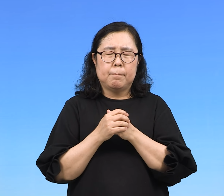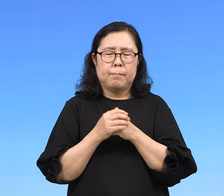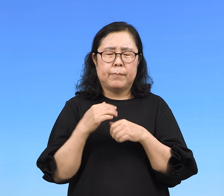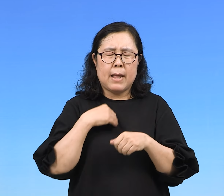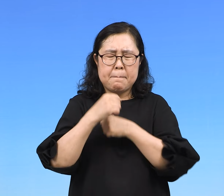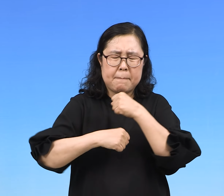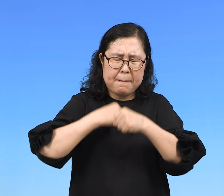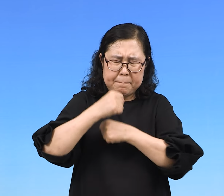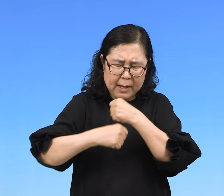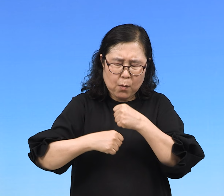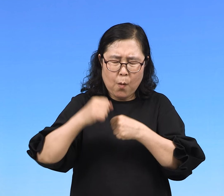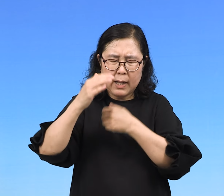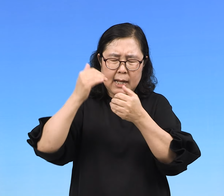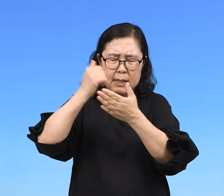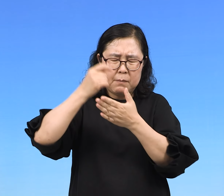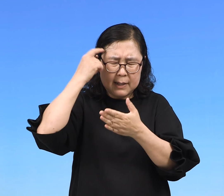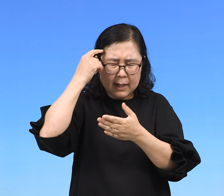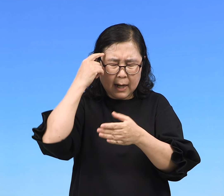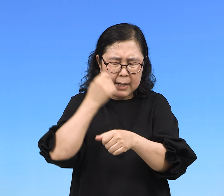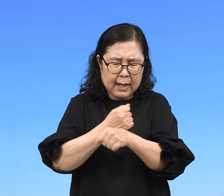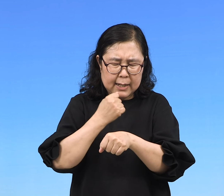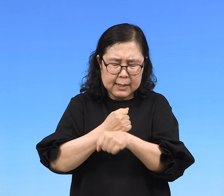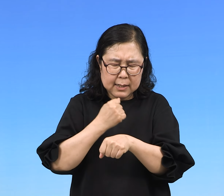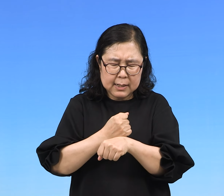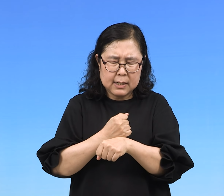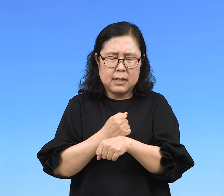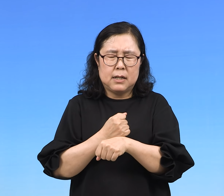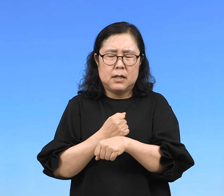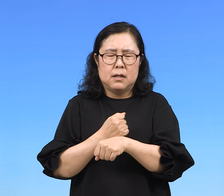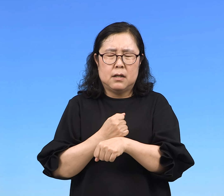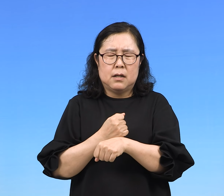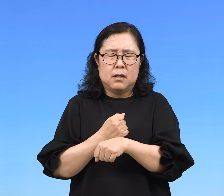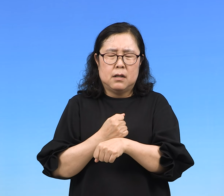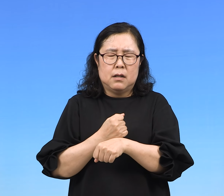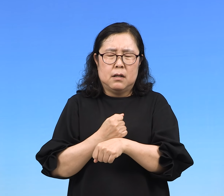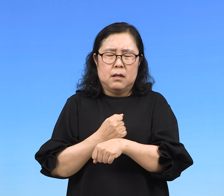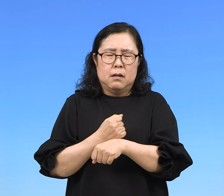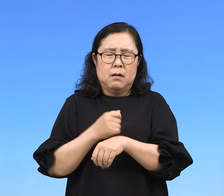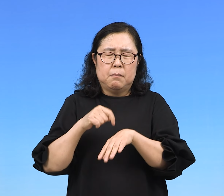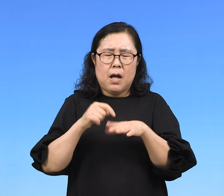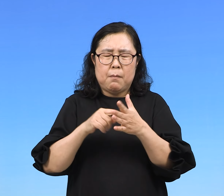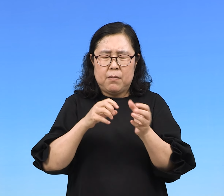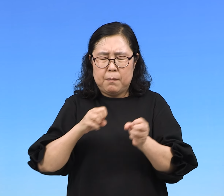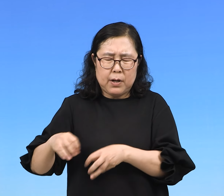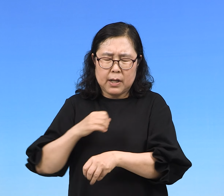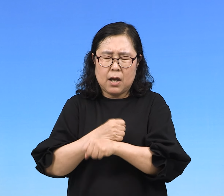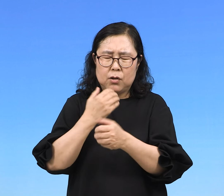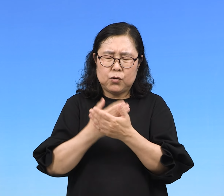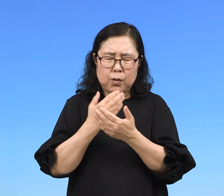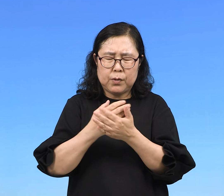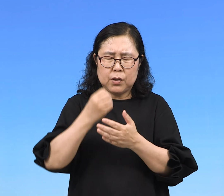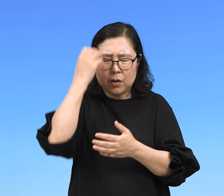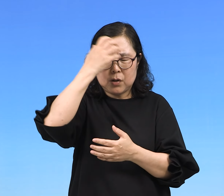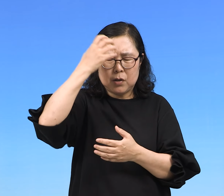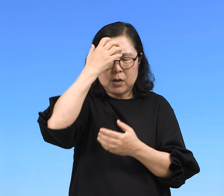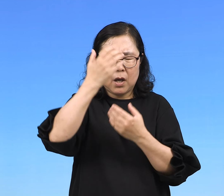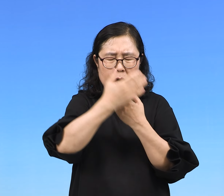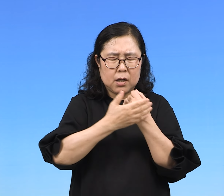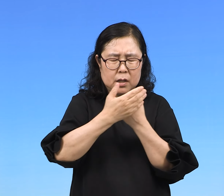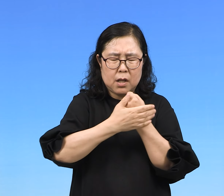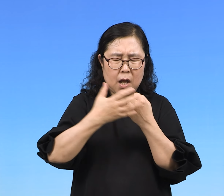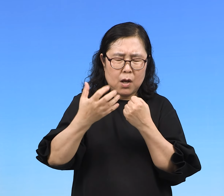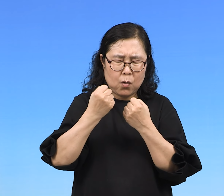내 마음대로 하나님을 재단하는 부분을 고칠 수 있도록 인도하여 주시옵소서. 성령의 은혜로 영안이 열려지고